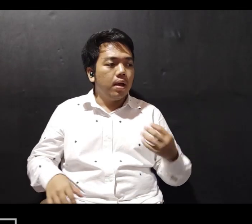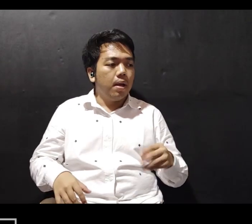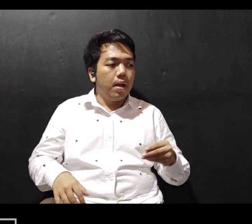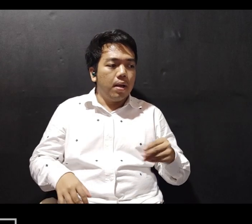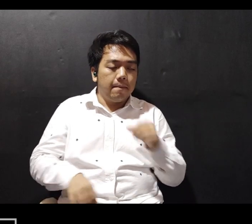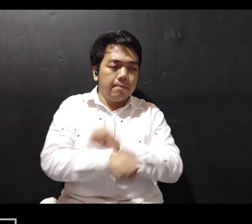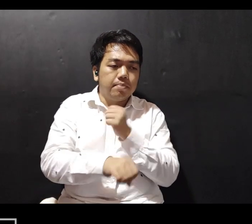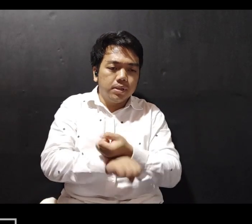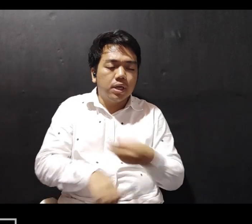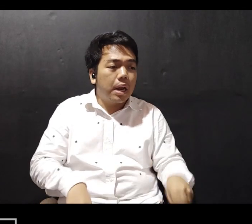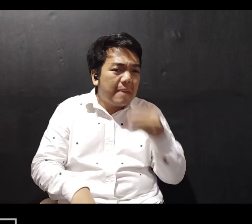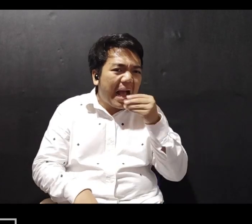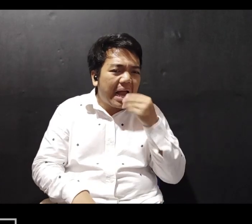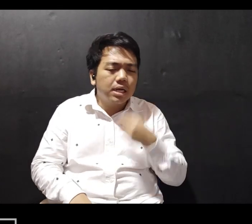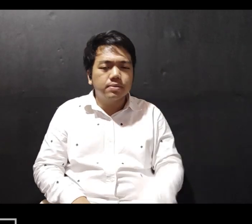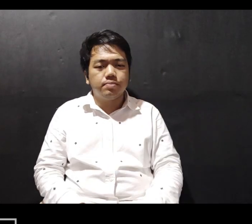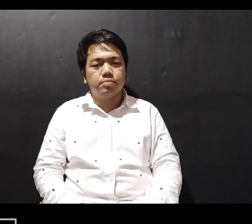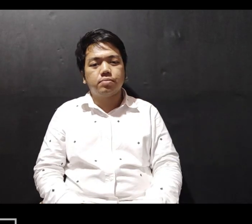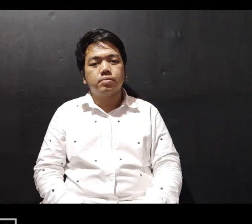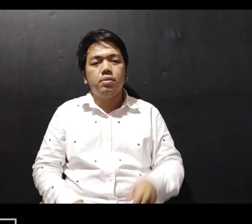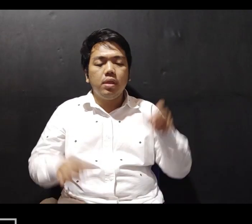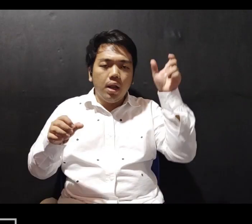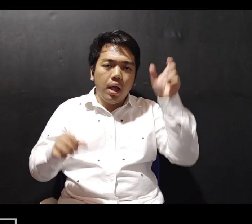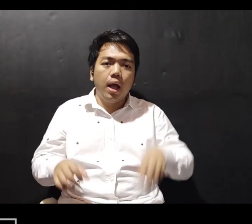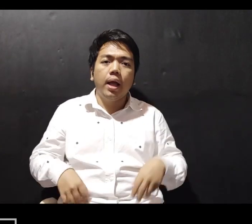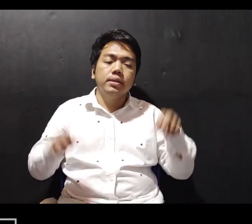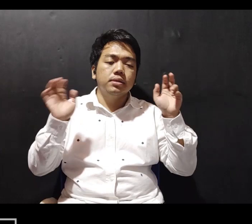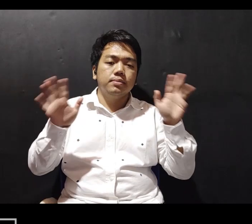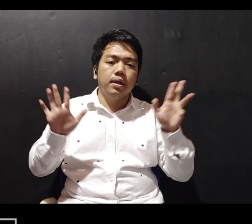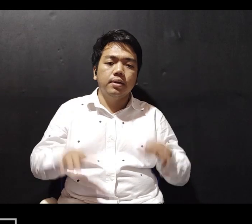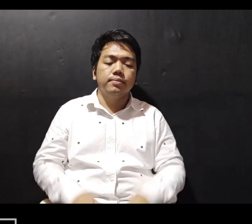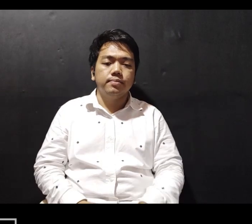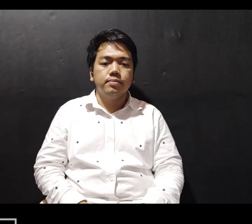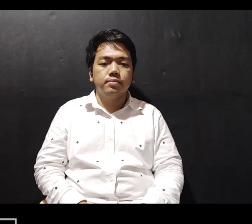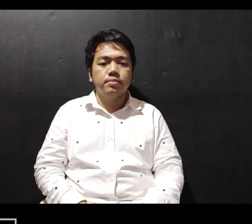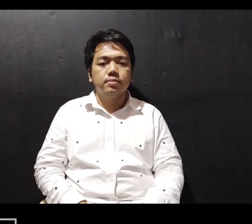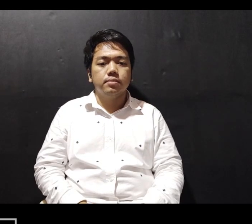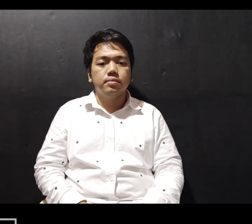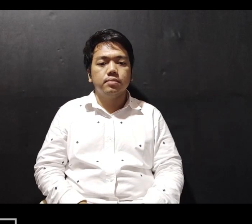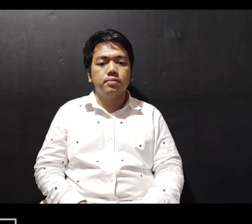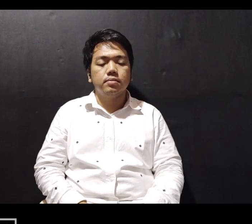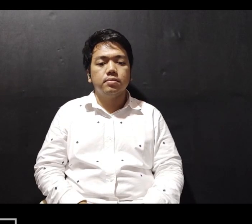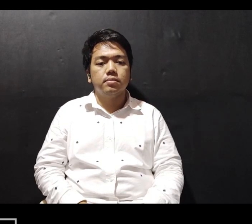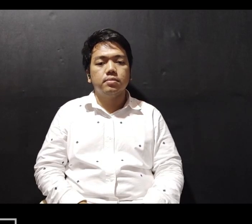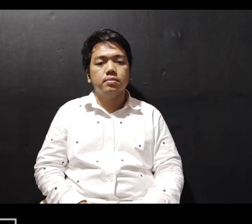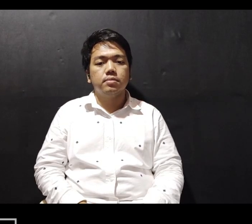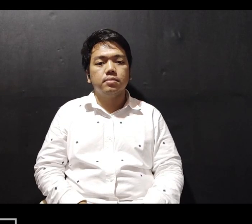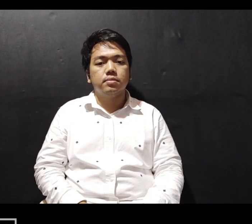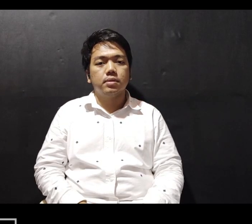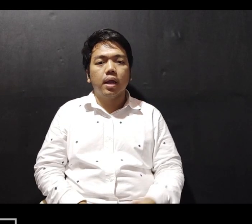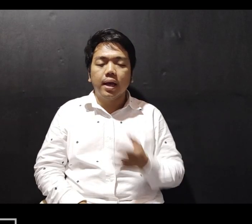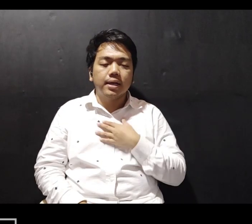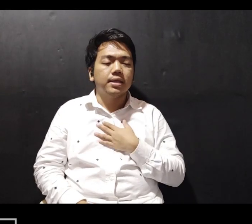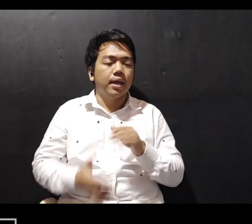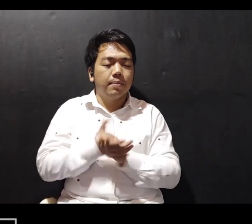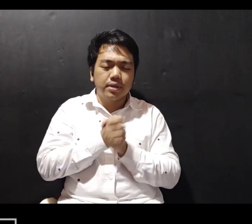teguh, sebab kamu tahu bahwa semua saudaramu di seluruh dunia menanggung penderitaan yang sama." Saya percaya ayat ini